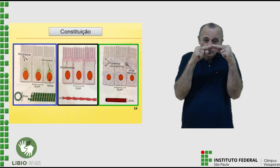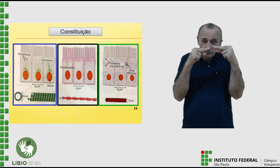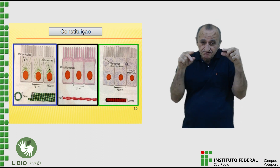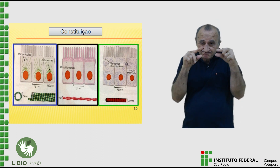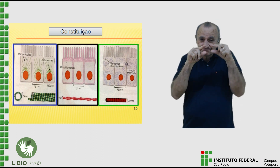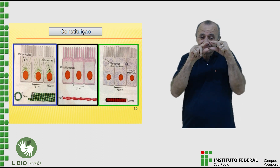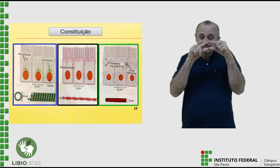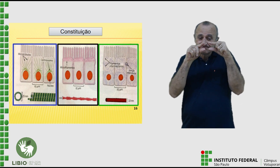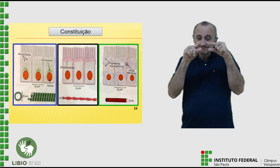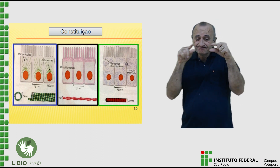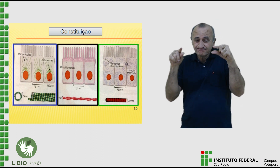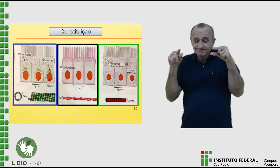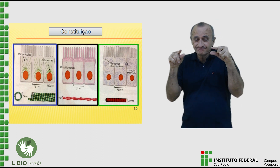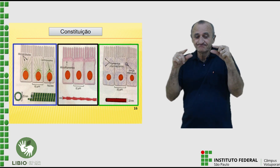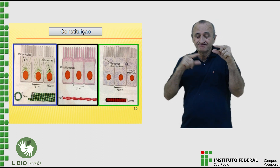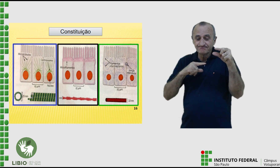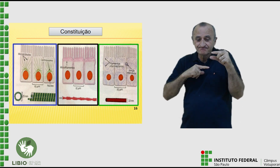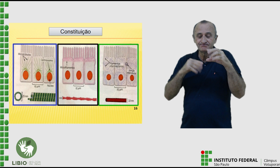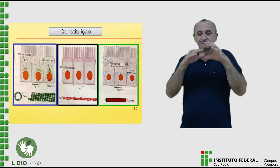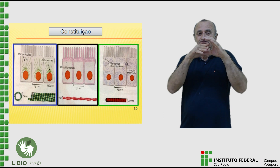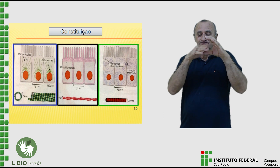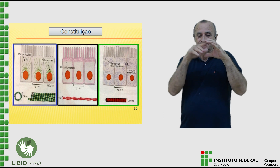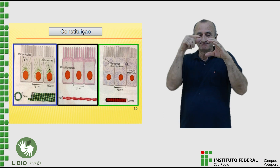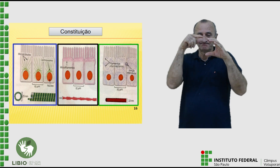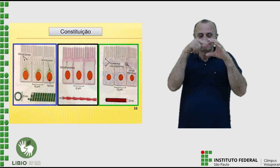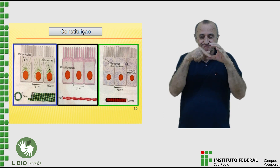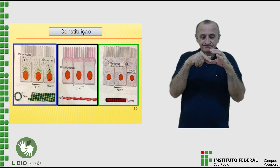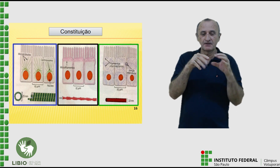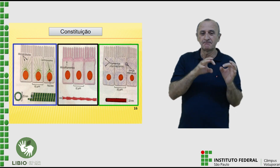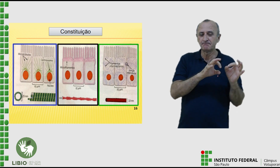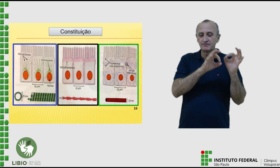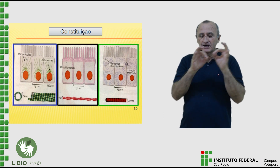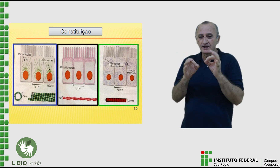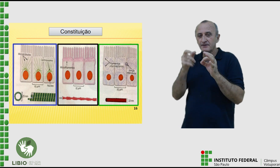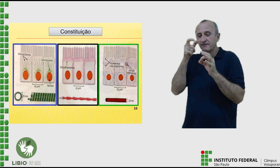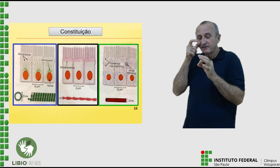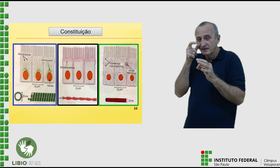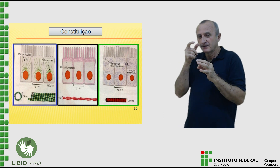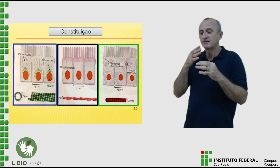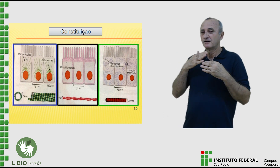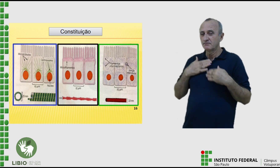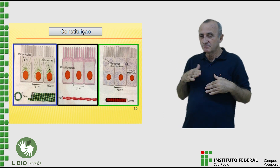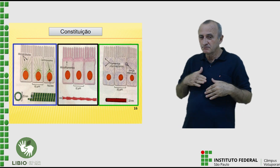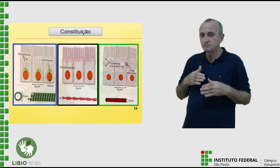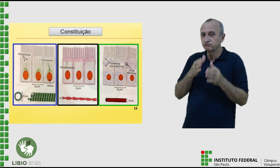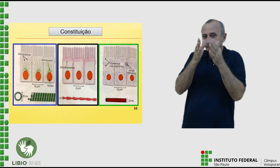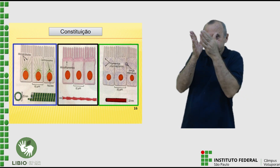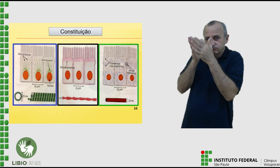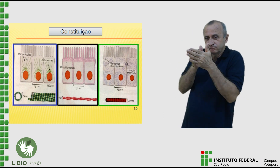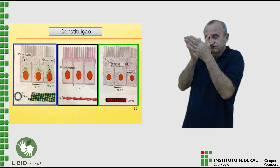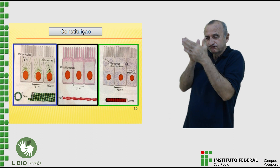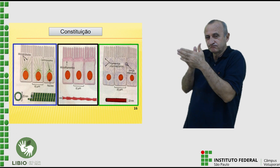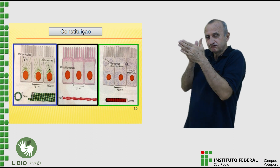vemos então os filamentos intermediários, dispostos por todo o citoplasma. Pare o